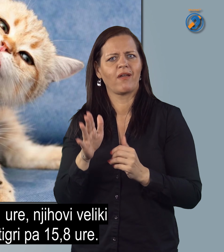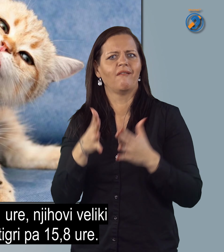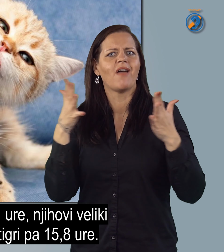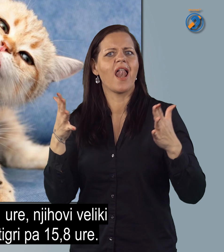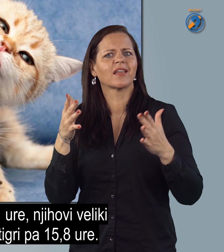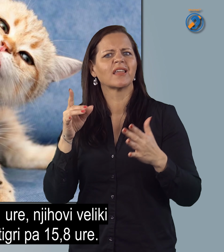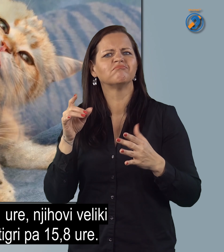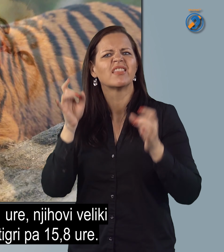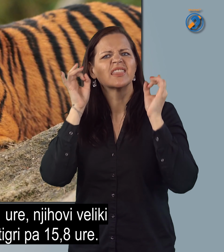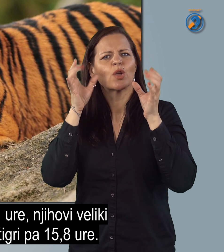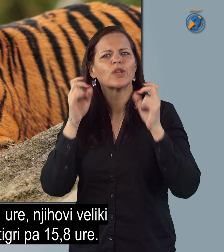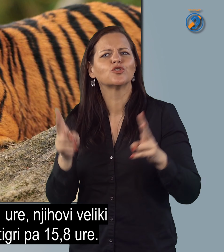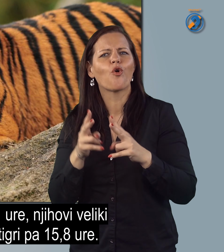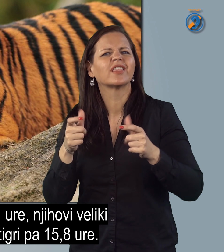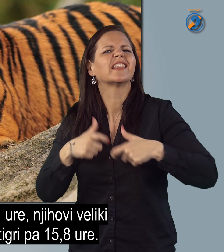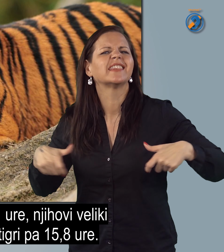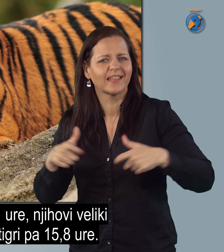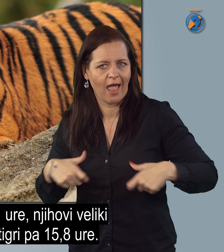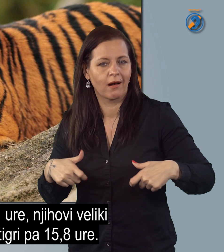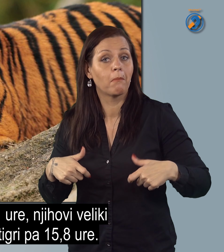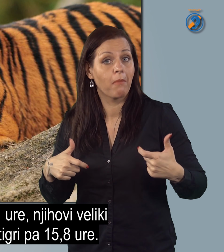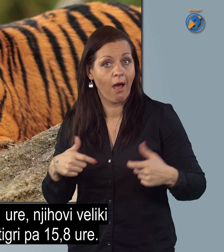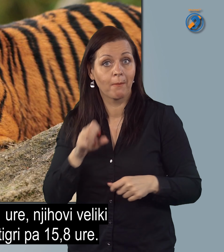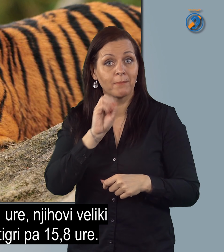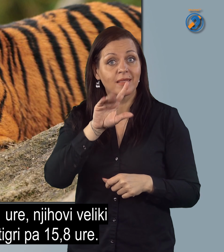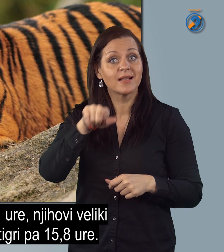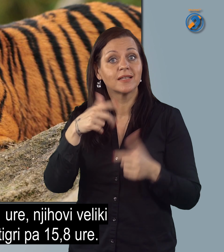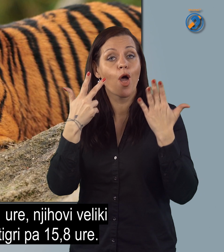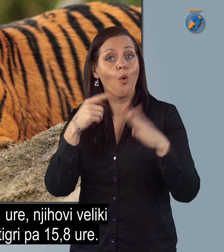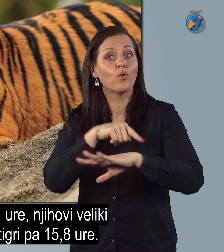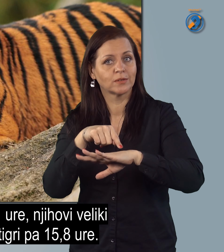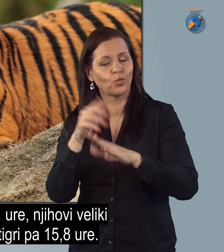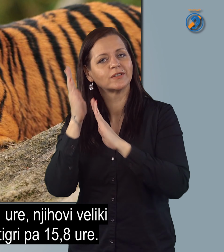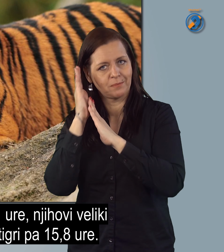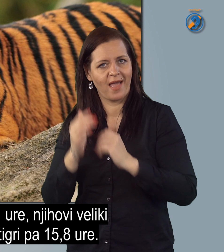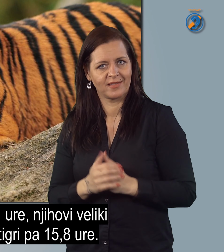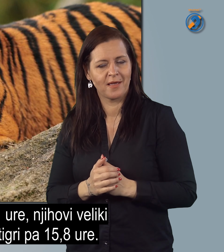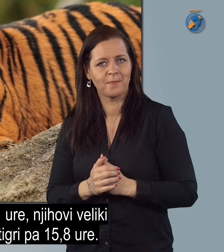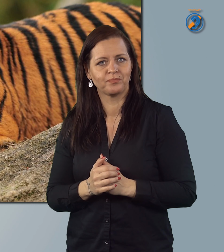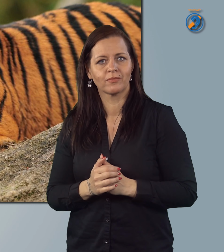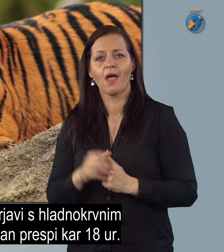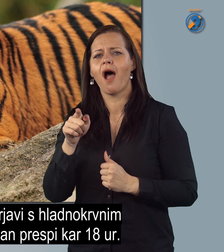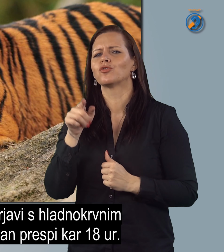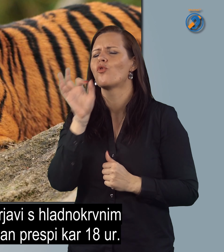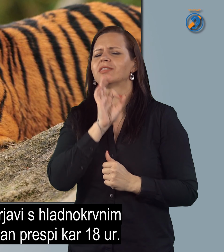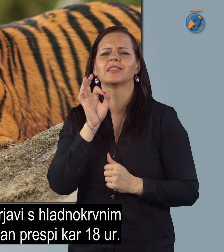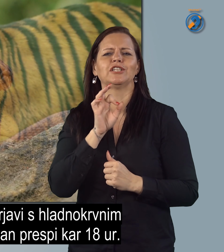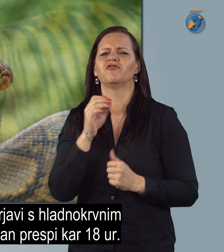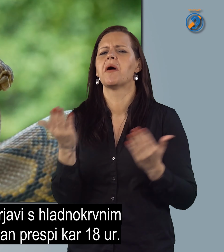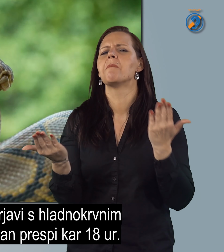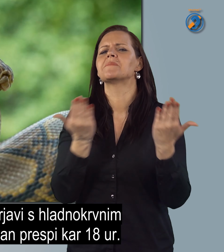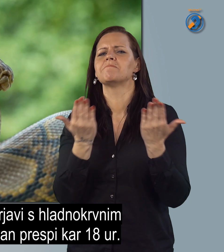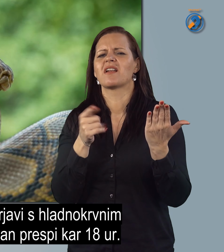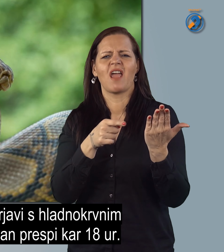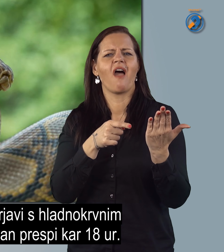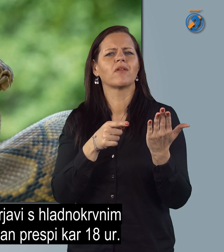Njihovi veliki divji sorodniki tigri pa 15,8 ure. A to ni nič